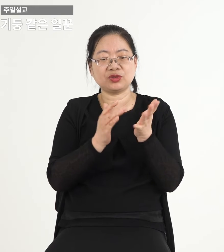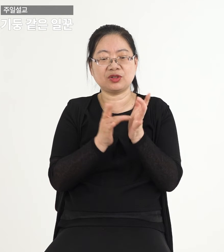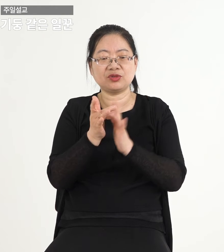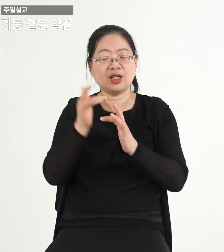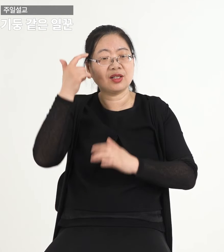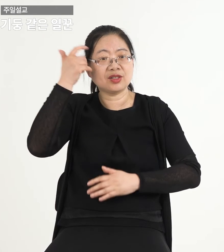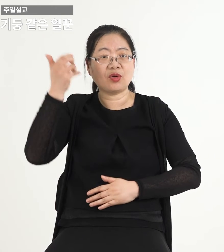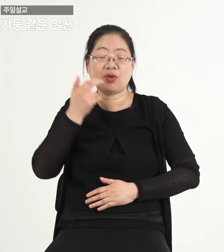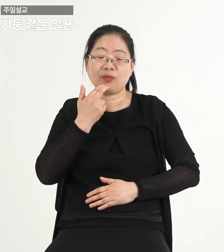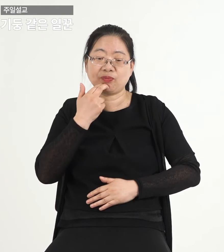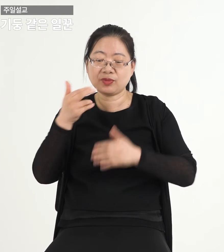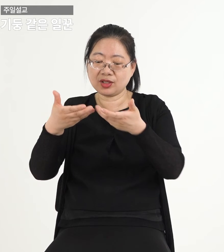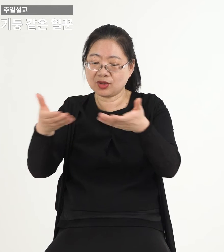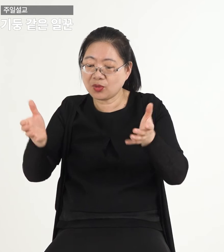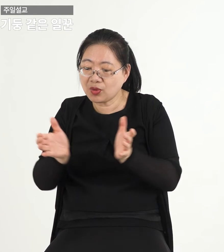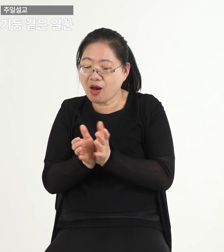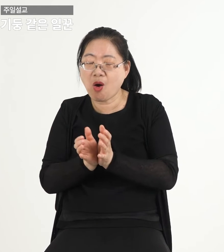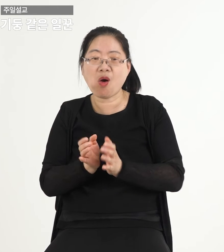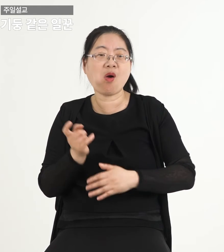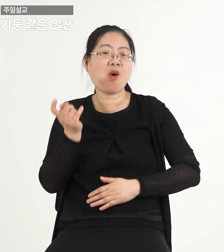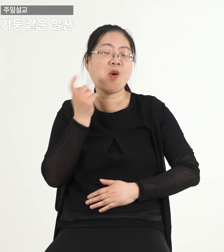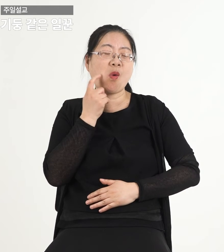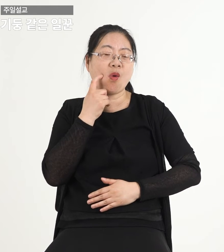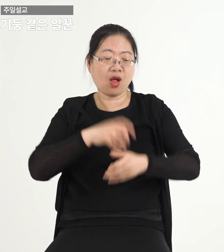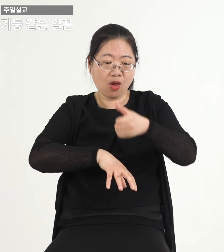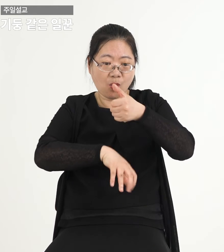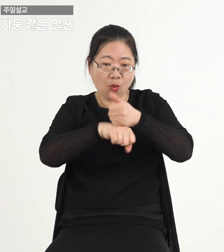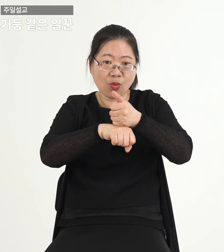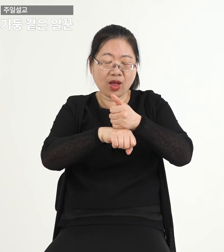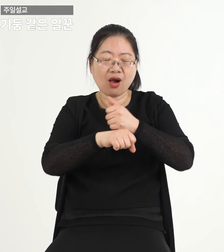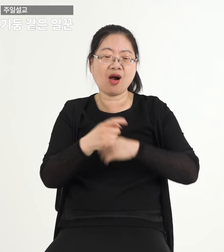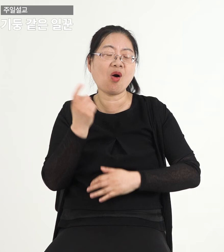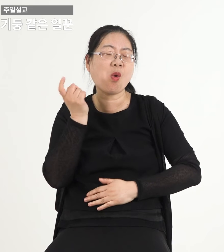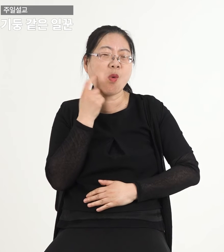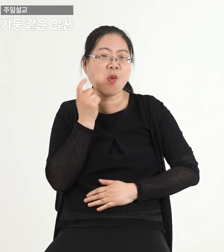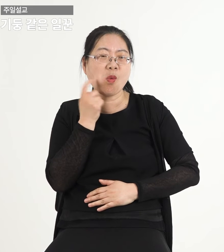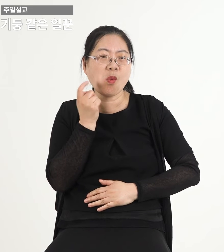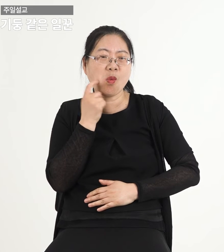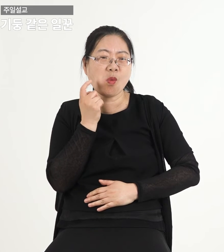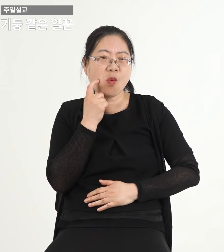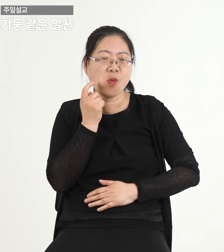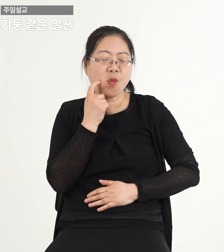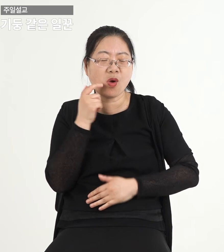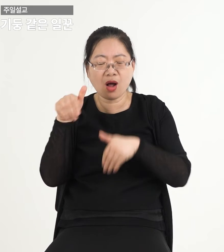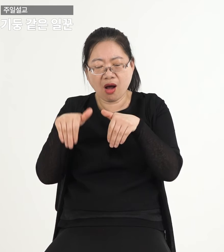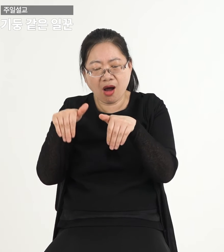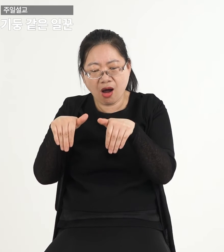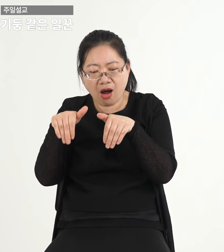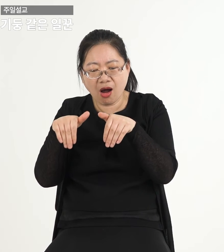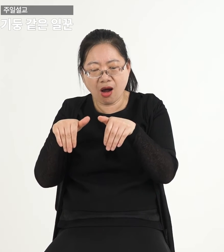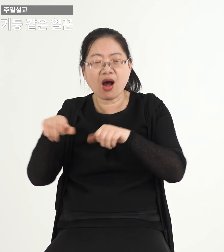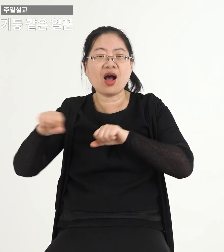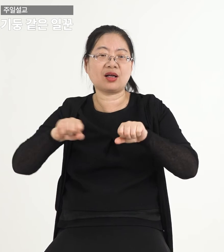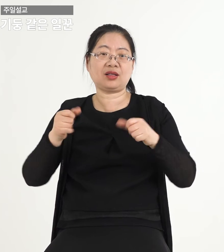없는 공동체는 이 거짓에 소속되어서 거짓의 종로로 하고 있는 거예요.